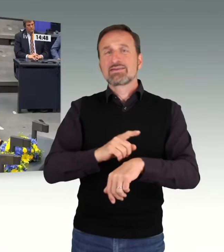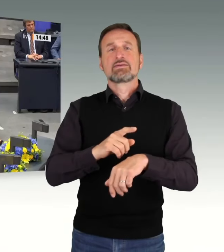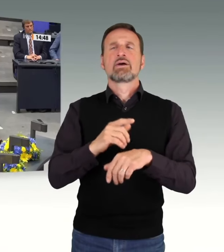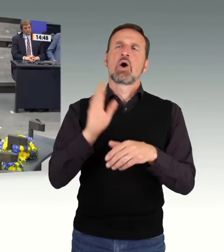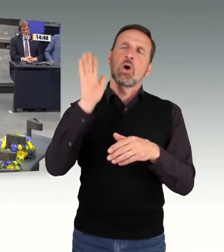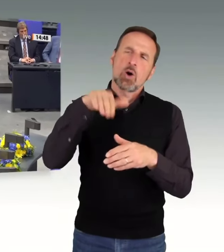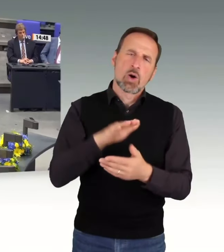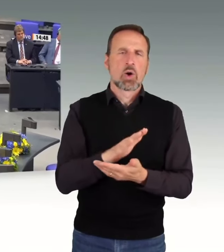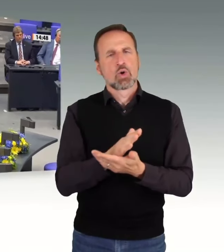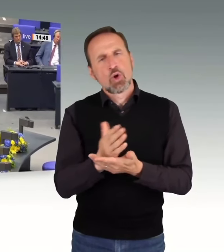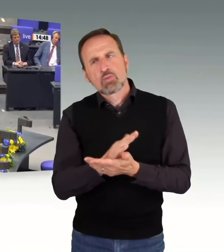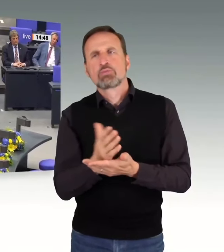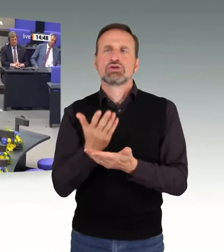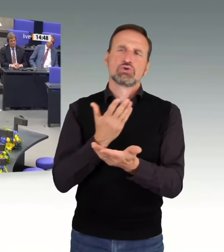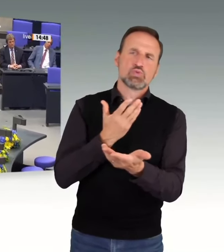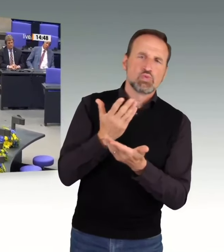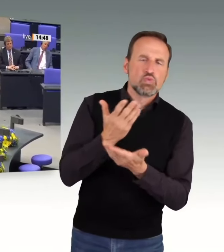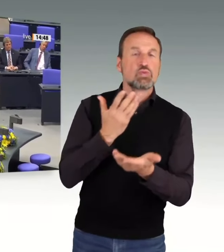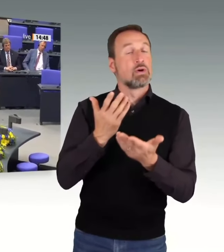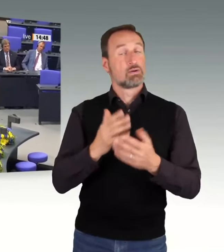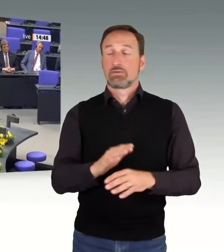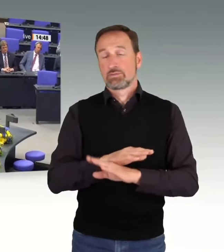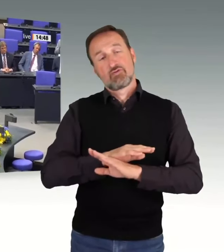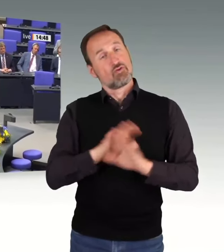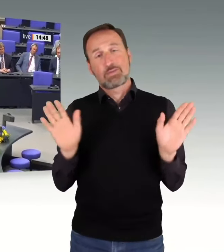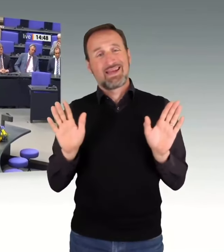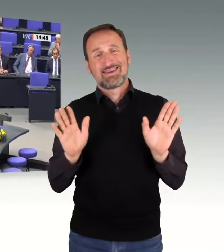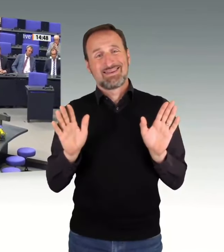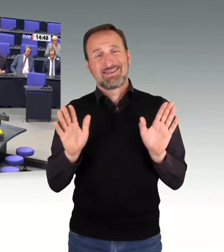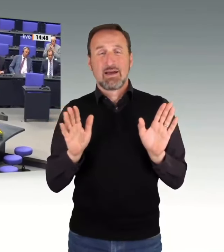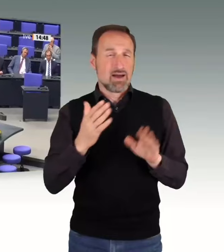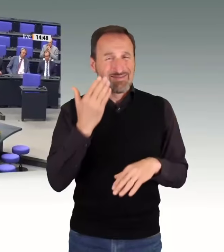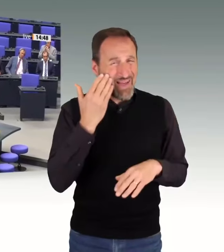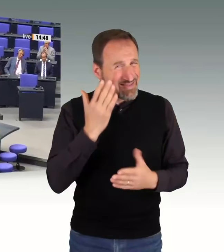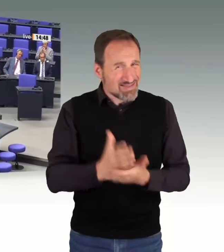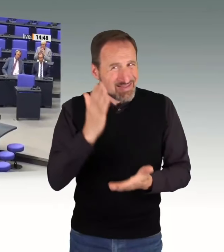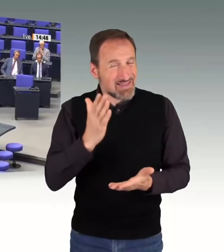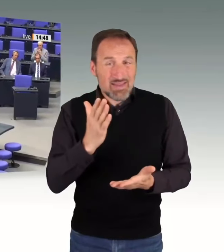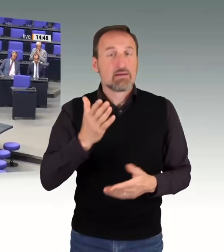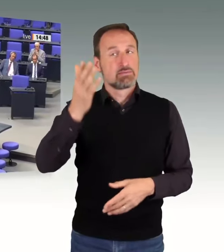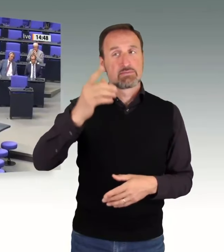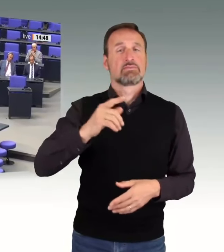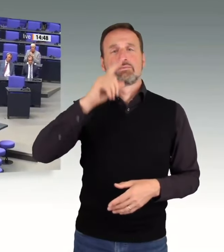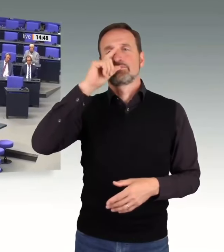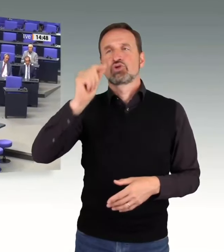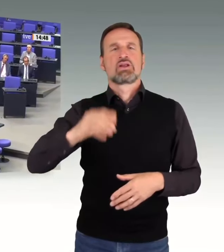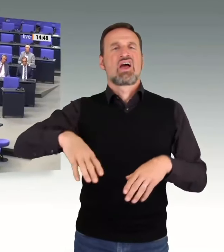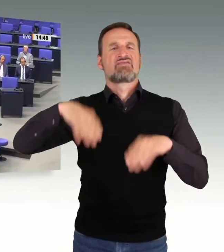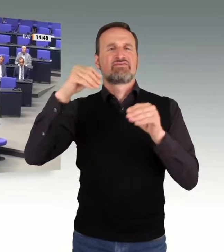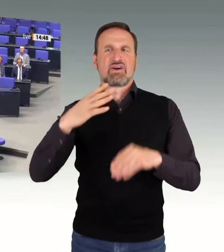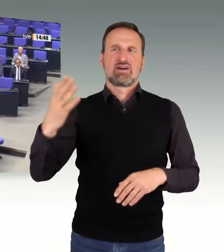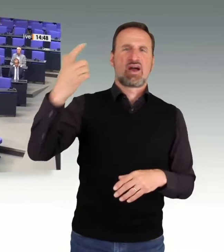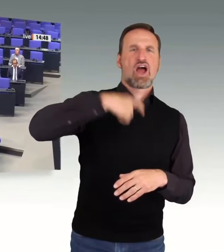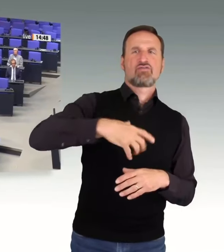Es wurde ausgeschöpft in dem Augenblick, als Putin unsere Städte verbrannte und die eigenen Mörder auszuzeichnen, als er angefangen